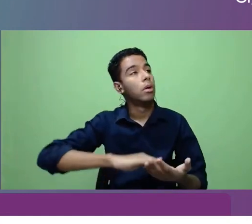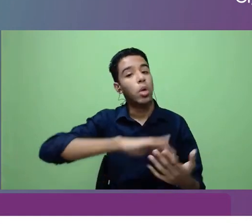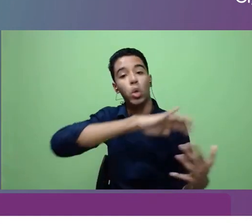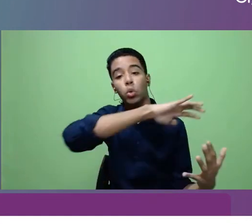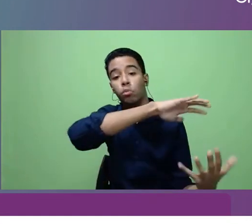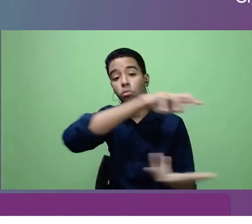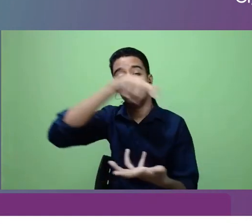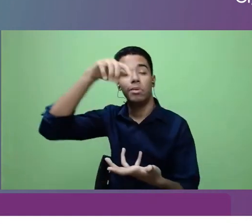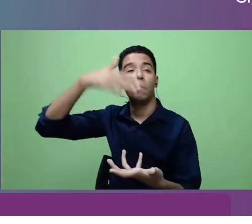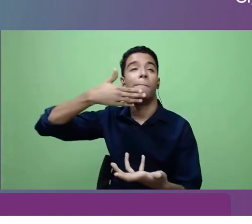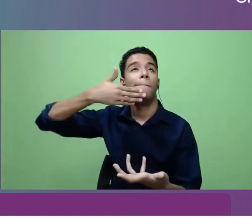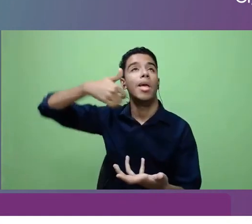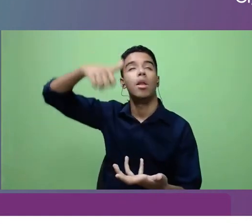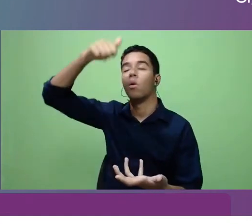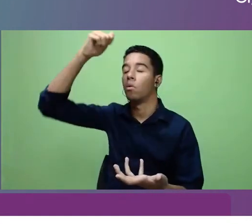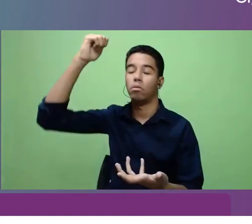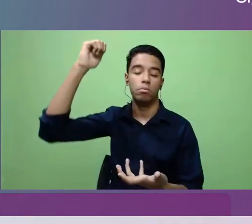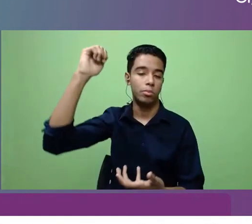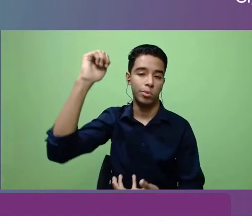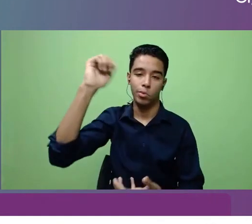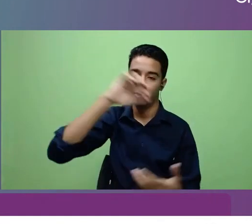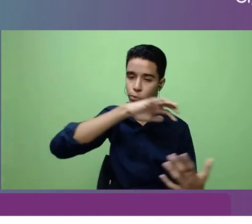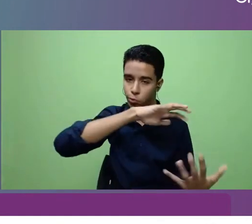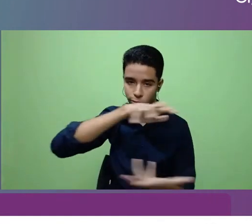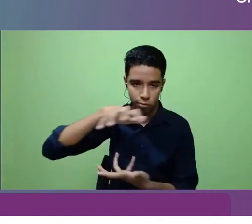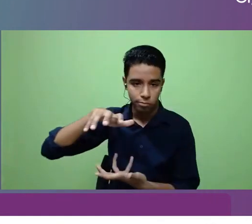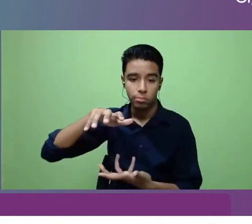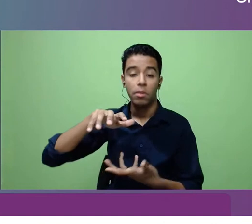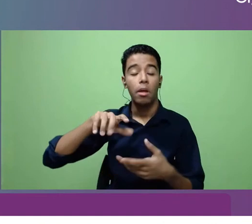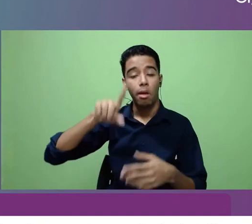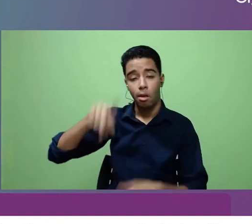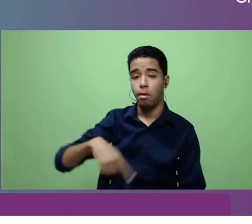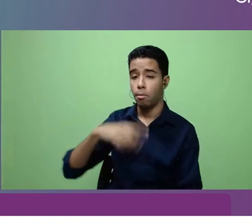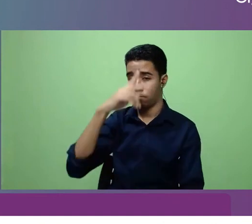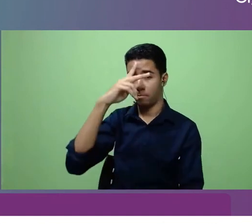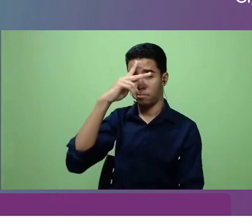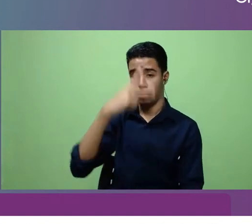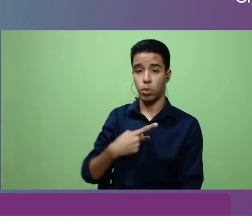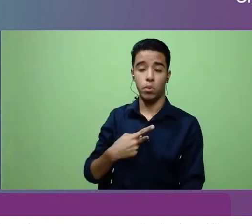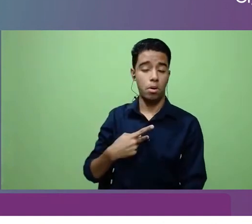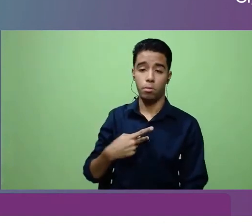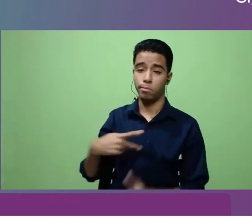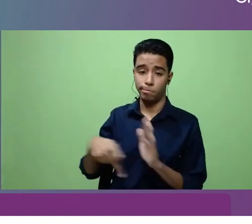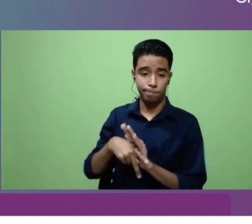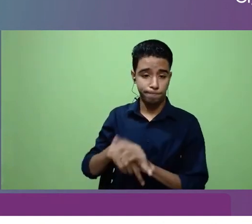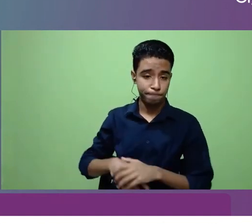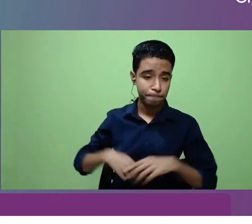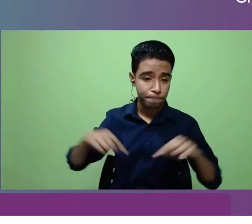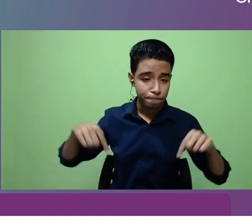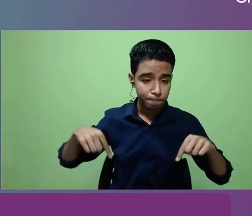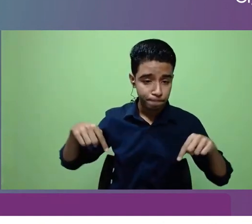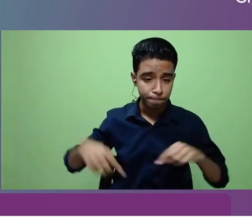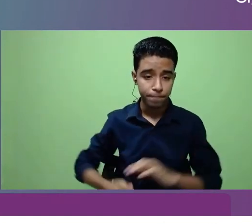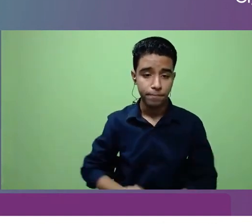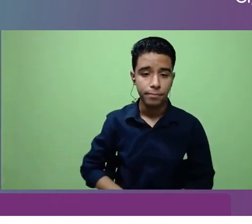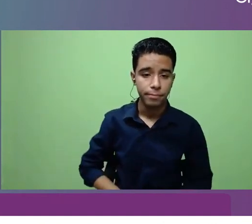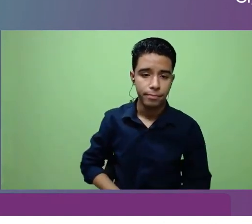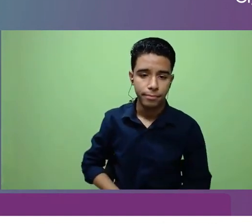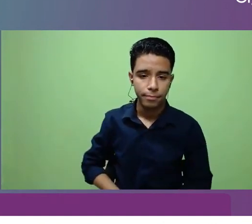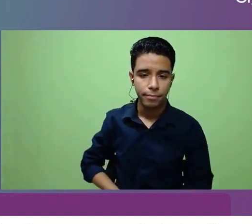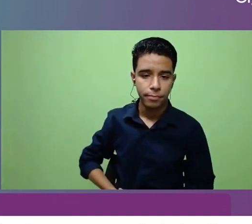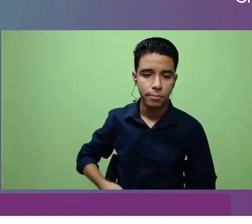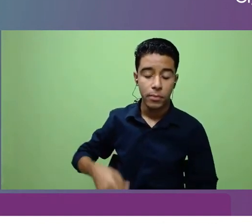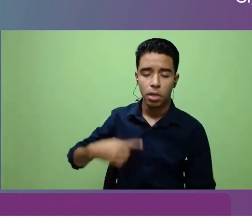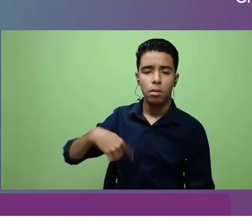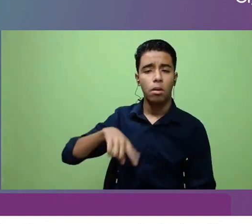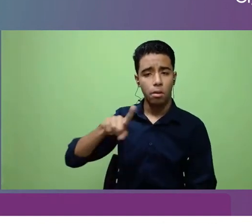É relacionamento interpessoal, tá bom? Nós sempre traduzimos, Daniela, nós traduzimos discursos e não palavras. Porque se